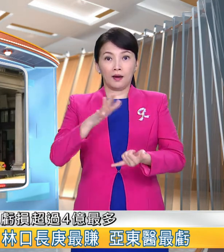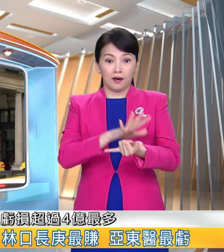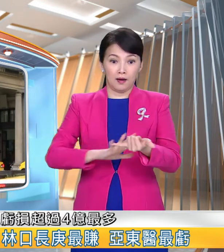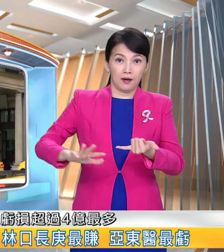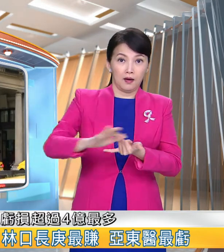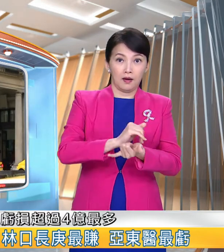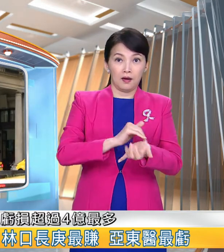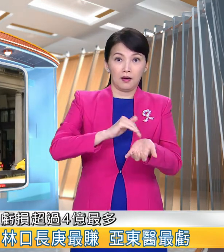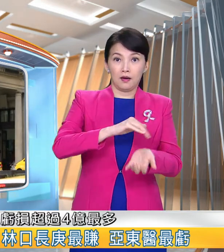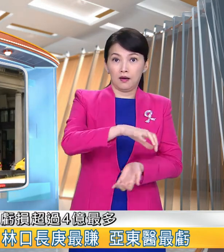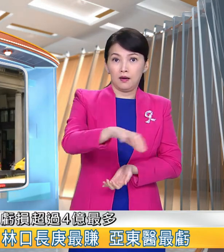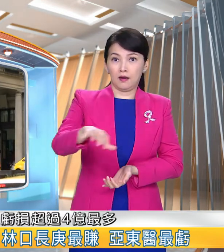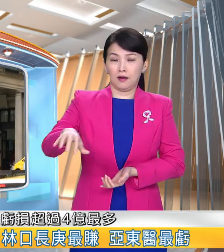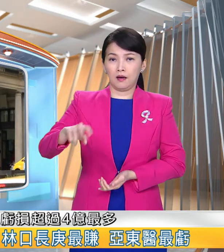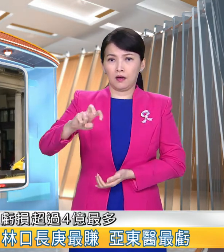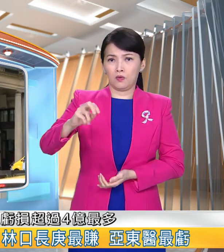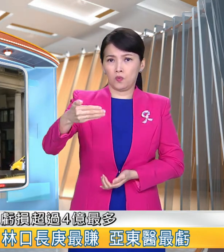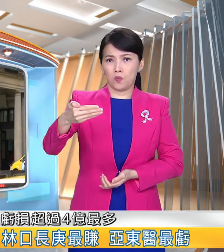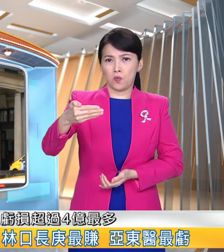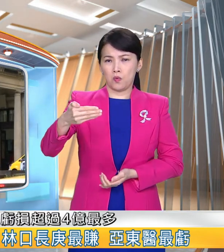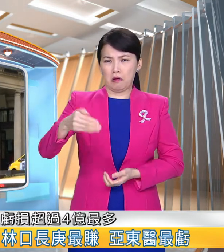损超过4亿最多。